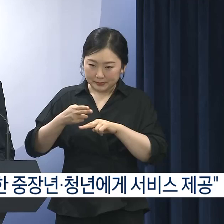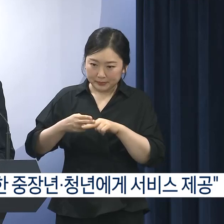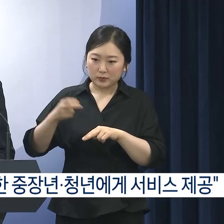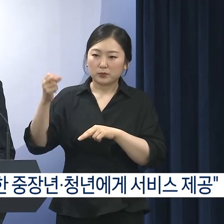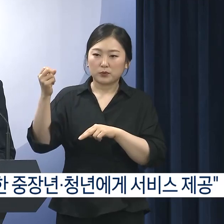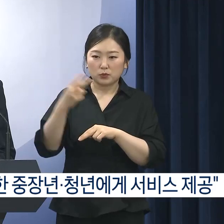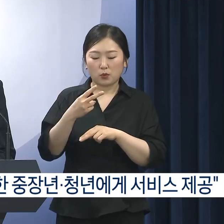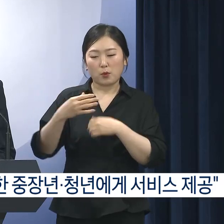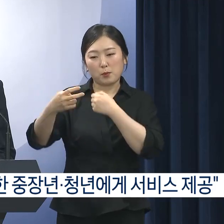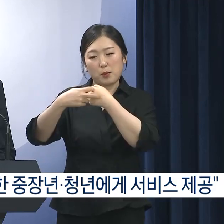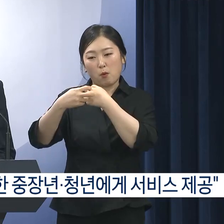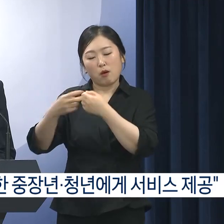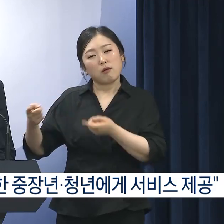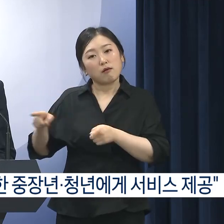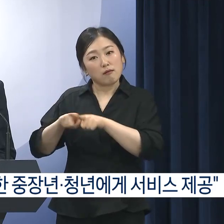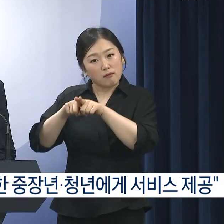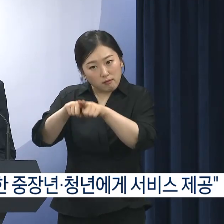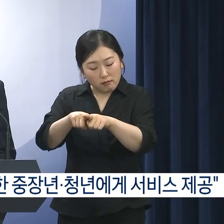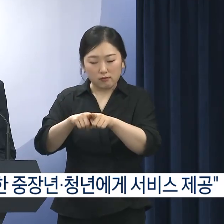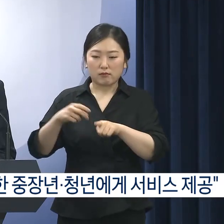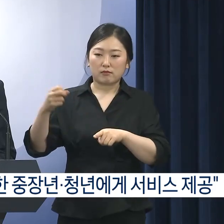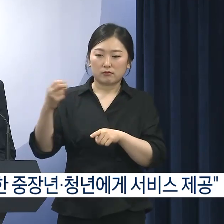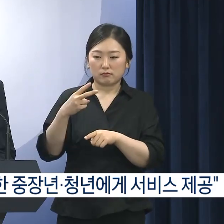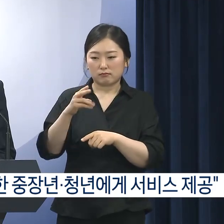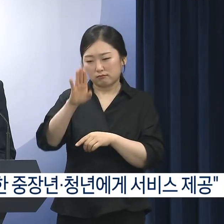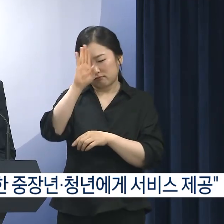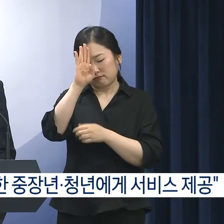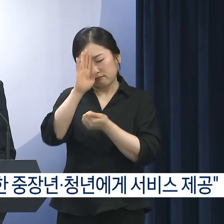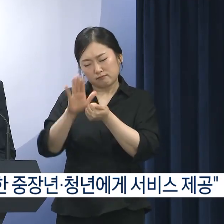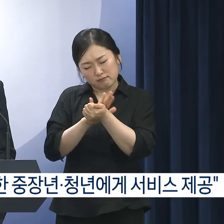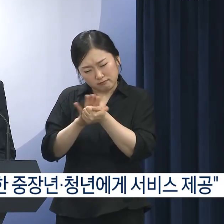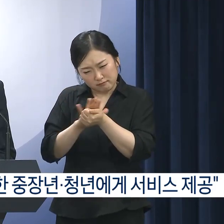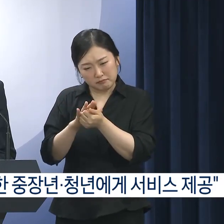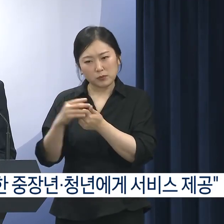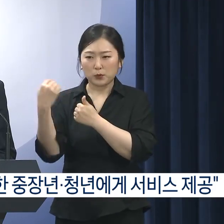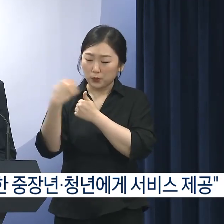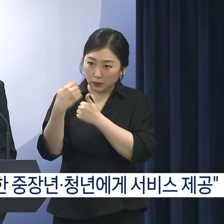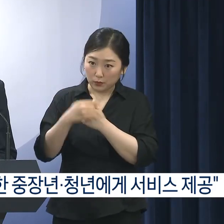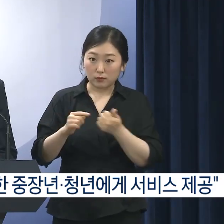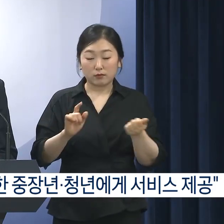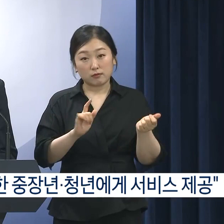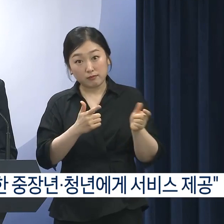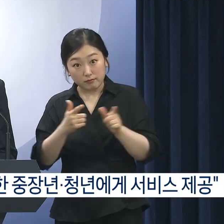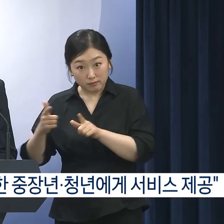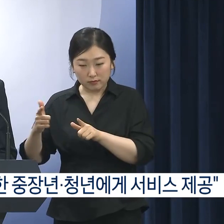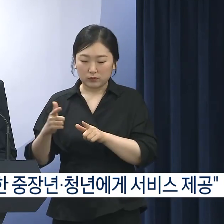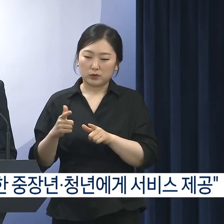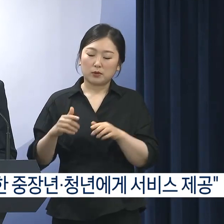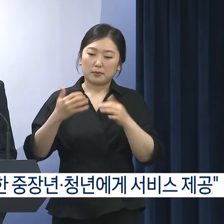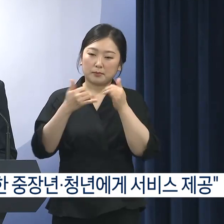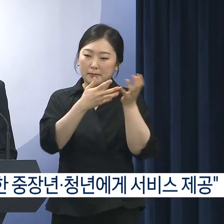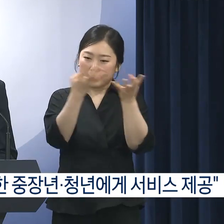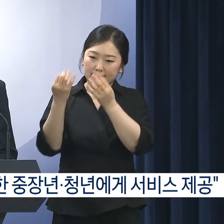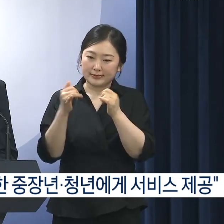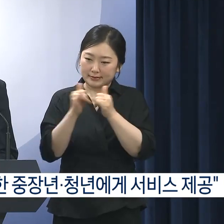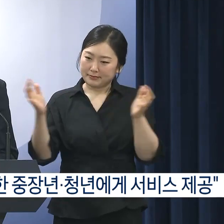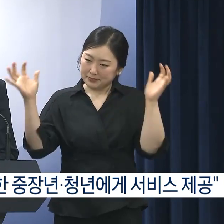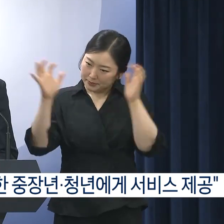교육 및 소셜 다이닝 등의 서비스를 각 지역의 여건과 상황에 맞게 달리